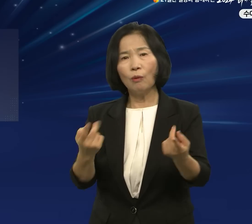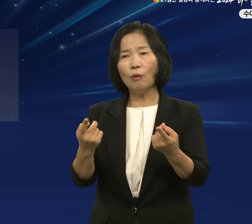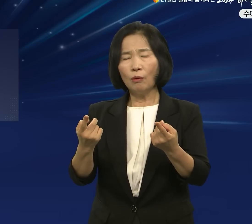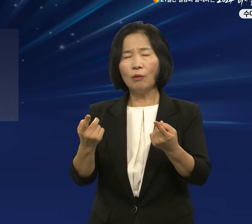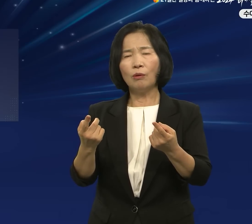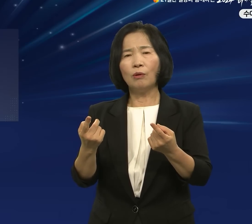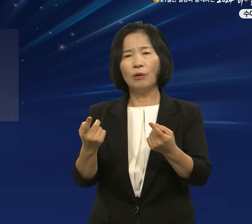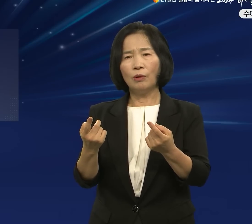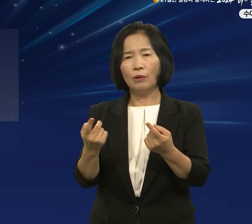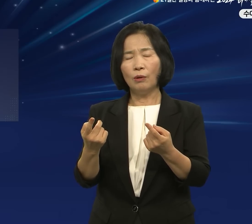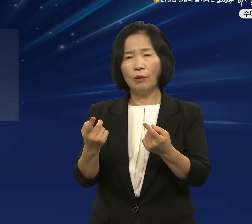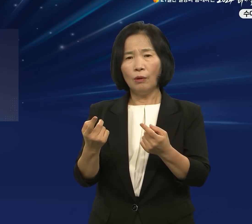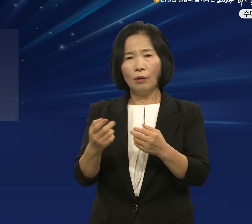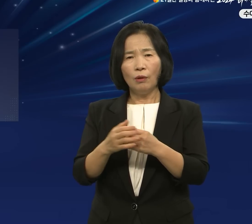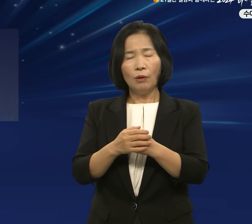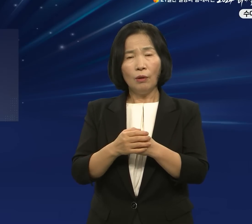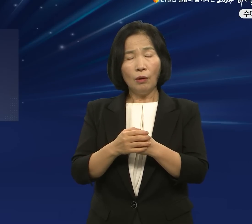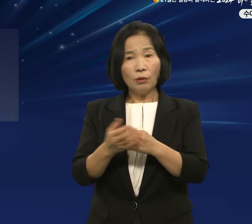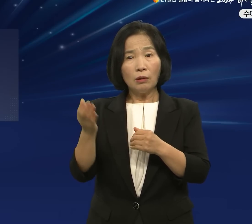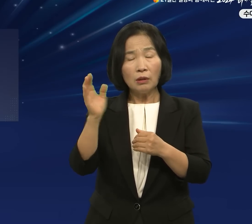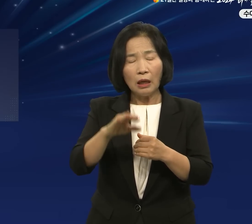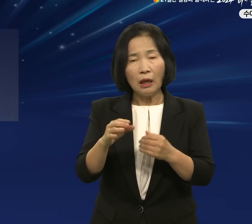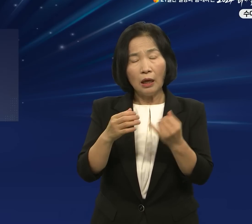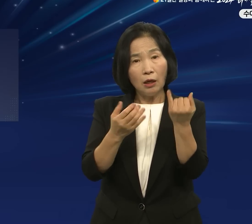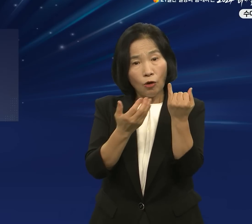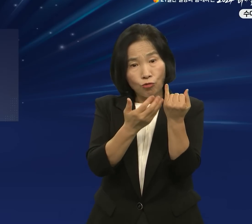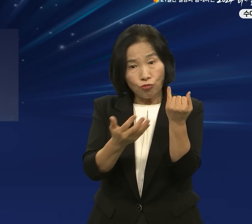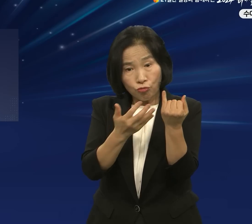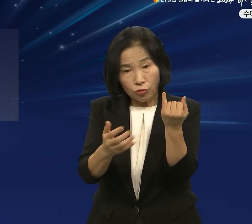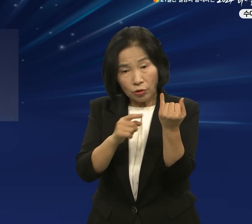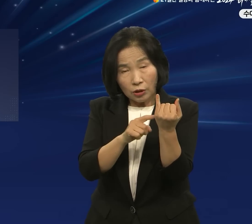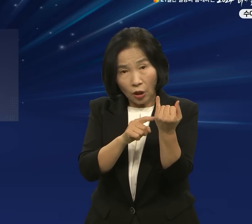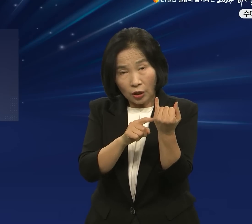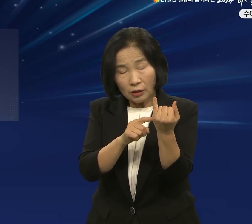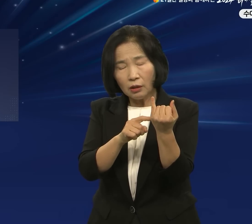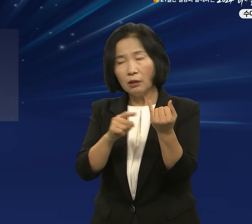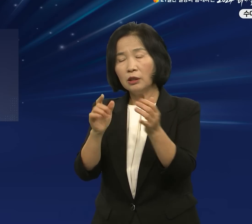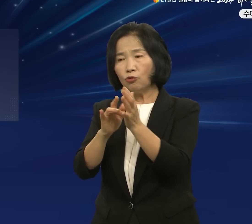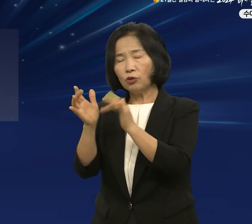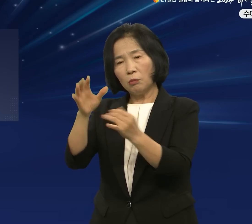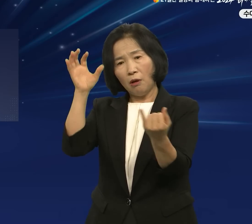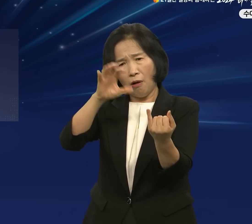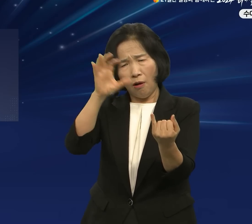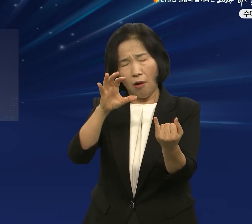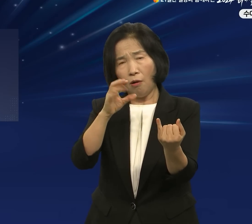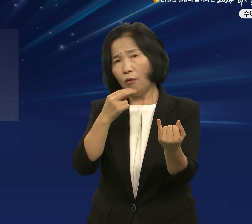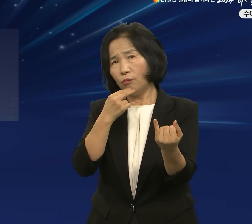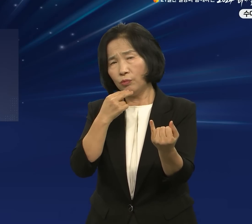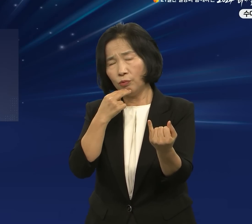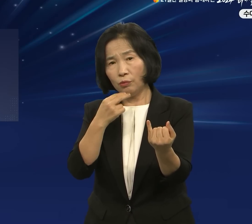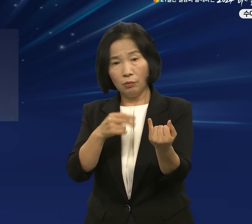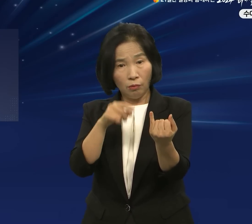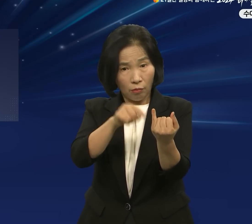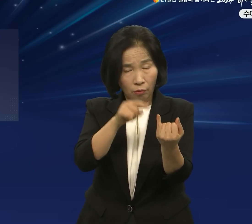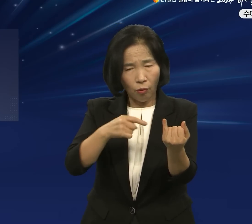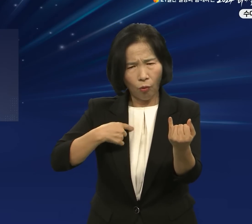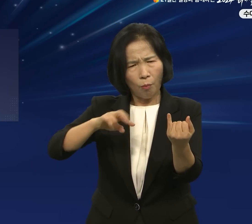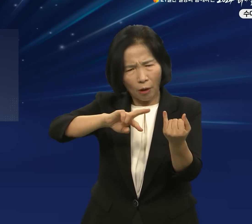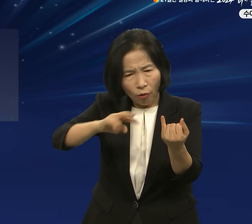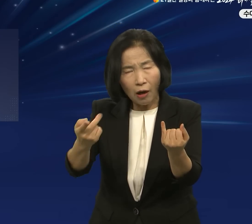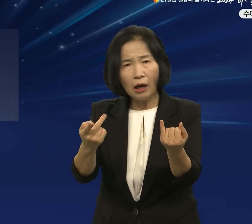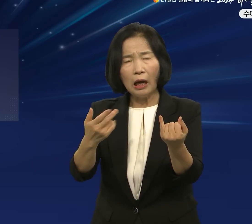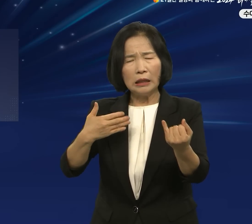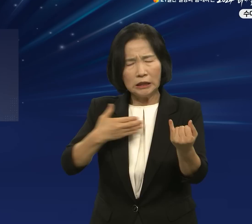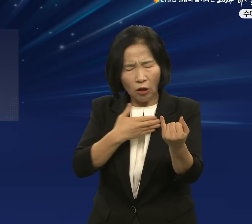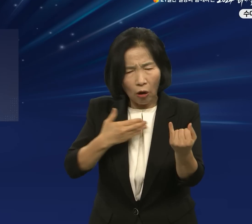그렇게 하지 않으셨다는 은혜가 제 마음속에 임했고, 하나님의 현현 쉐키나, 그 즉시